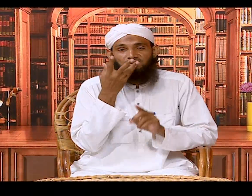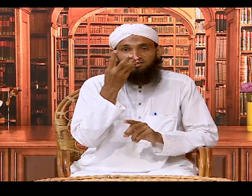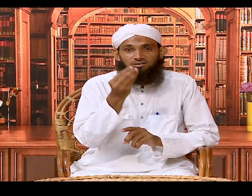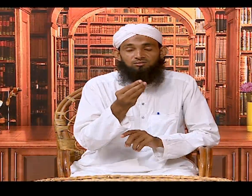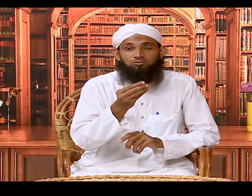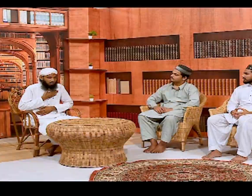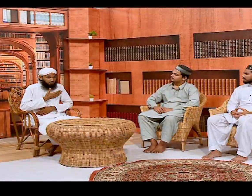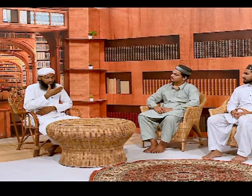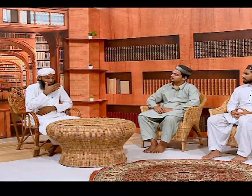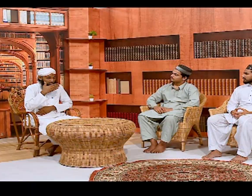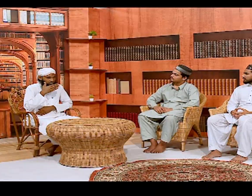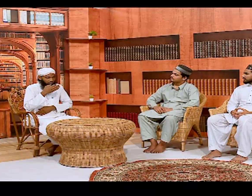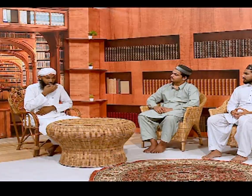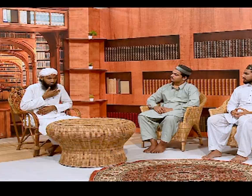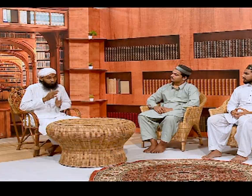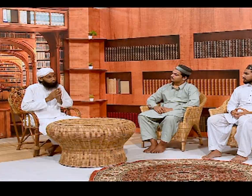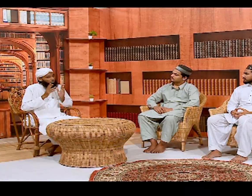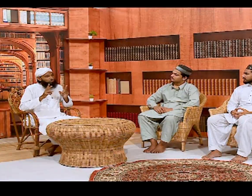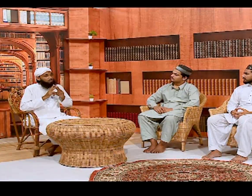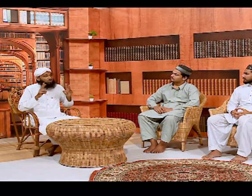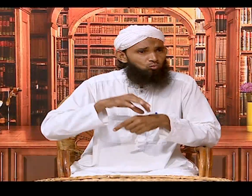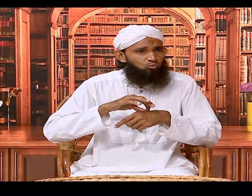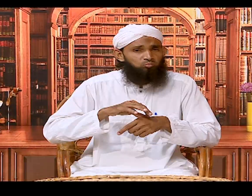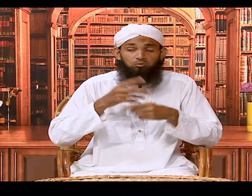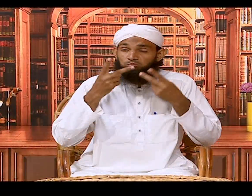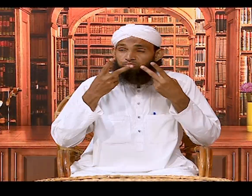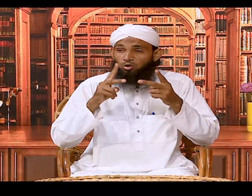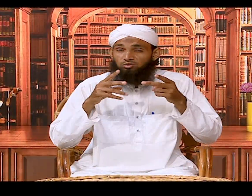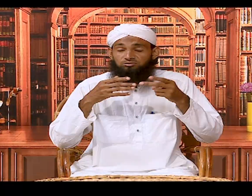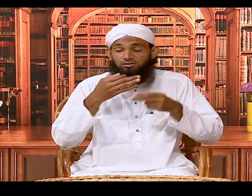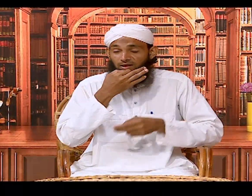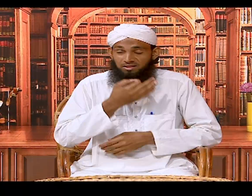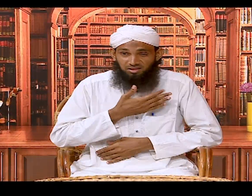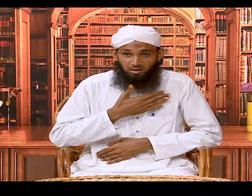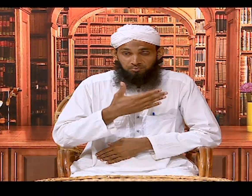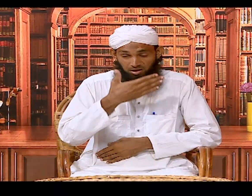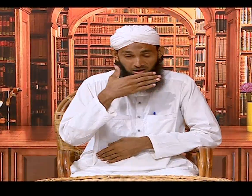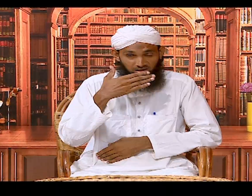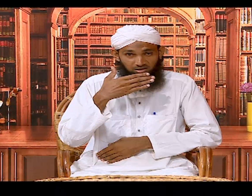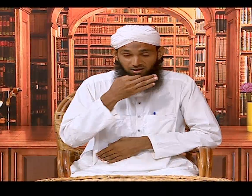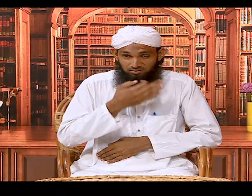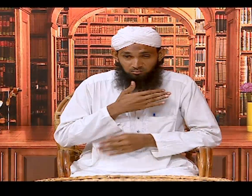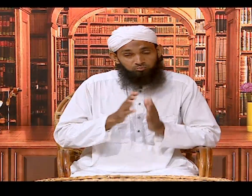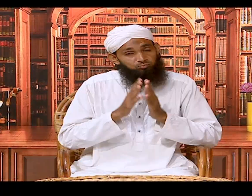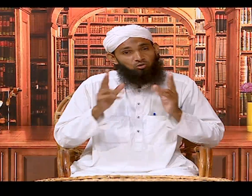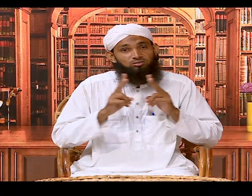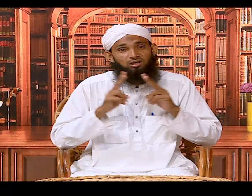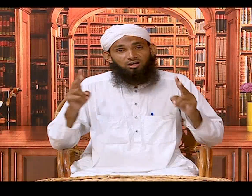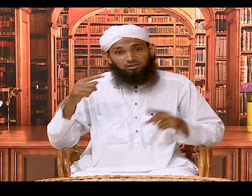کی خصوصیات میں سے تیسری خصوصیت یہ ہے کہ آپ امت میں سب سے بڑے حیادار ہیں۔ حضرت ابو ہریرہ رضی اللہ